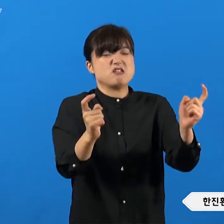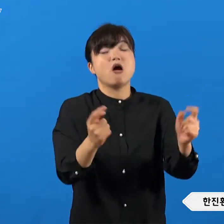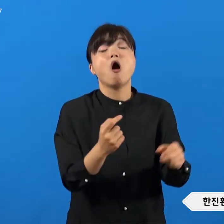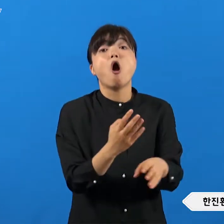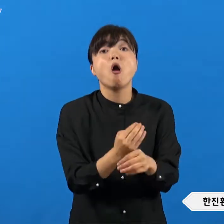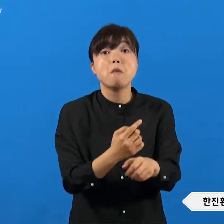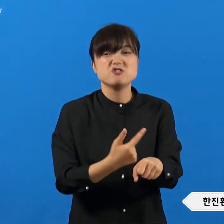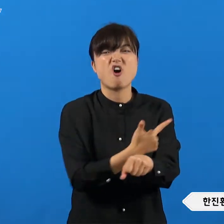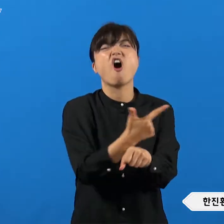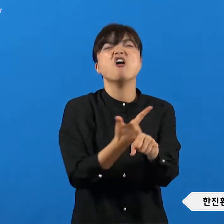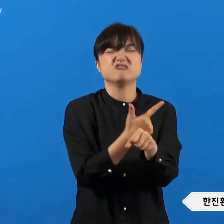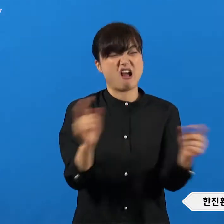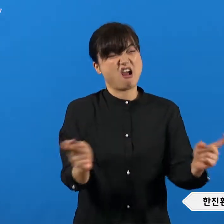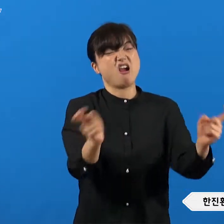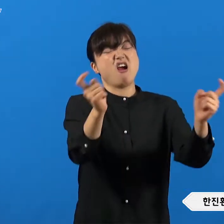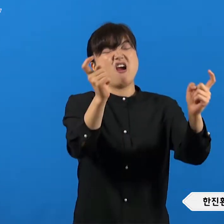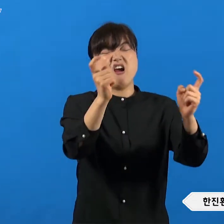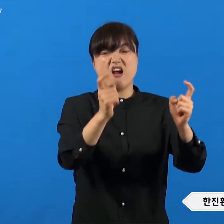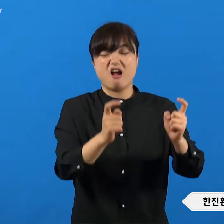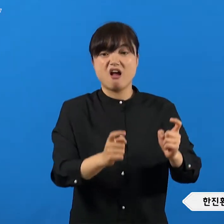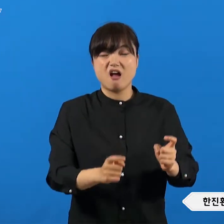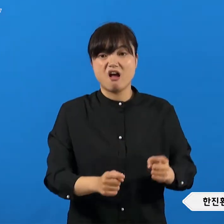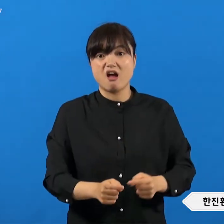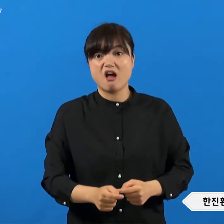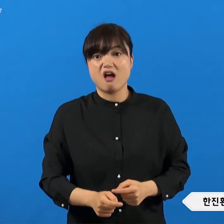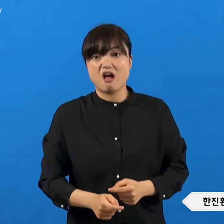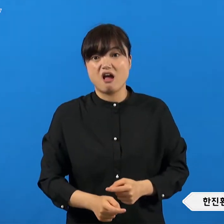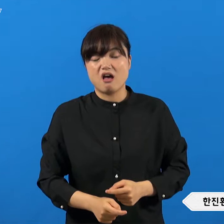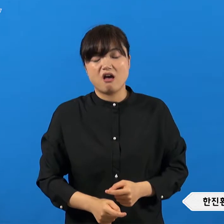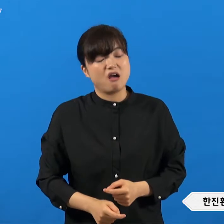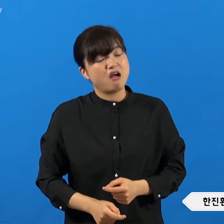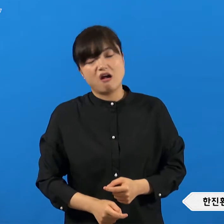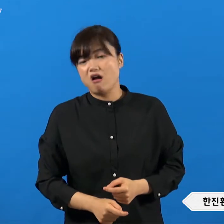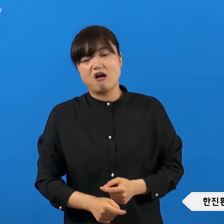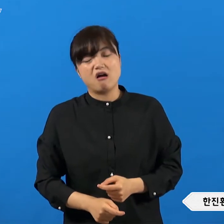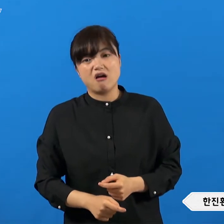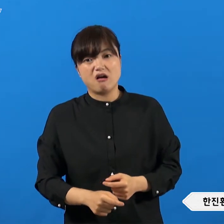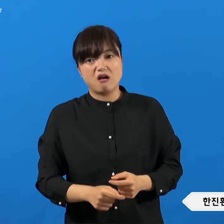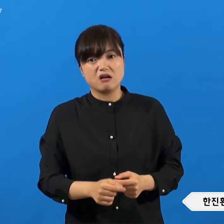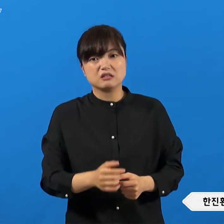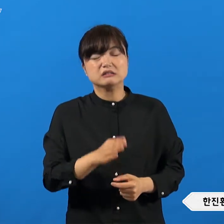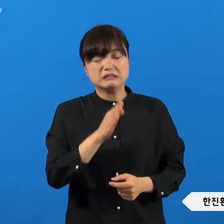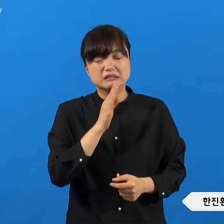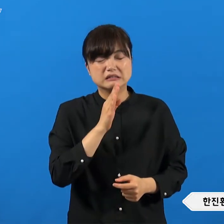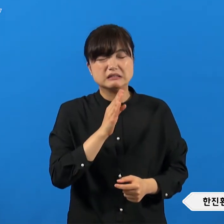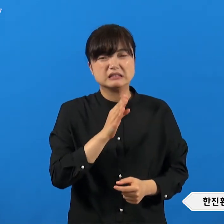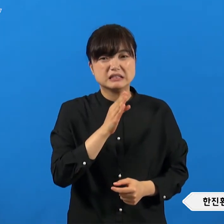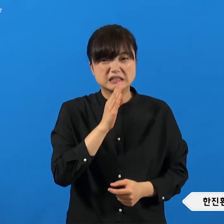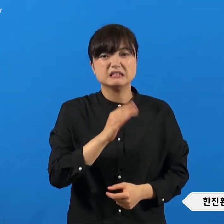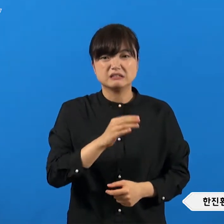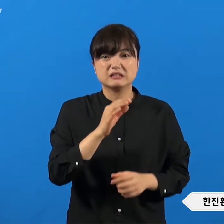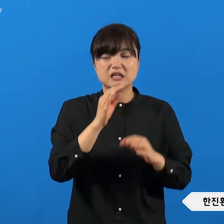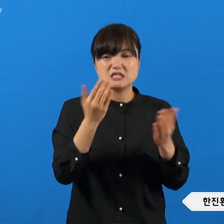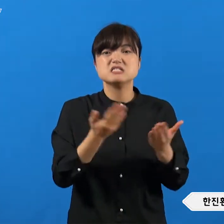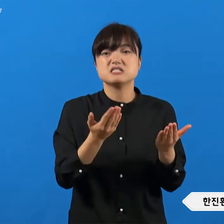제가 이거 어느 목사님 글에서 읽은 거니까 뭐 사실이겠죠.